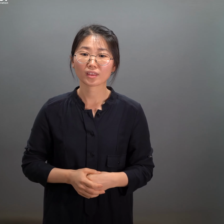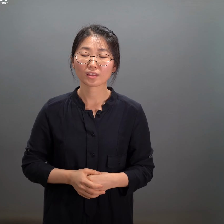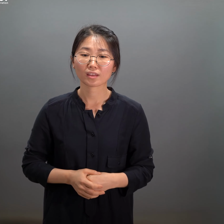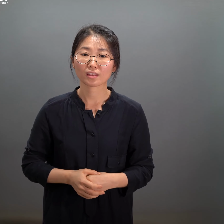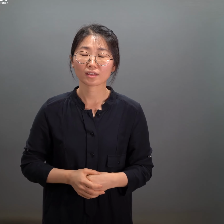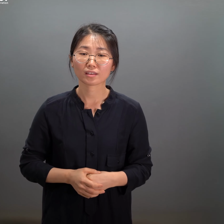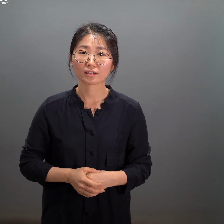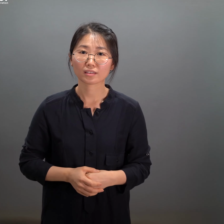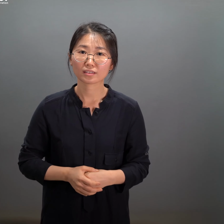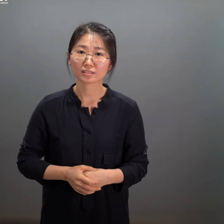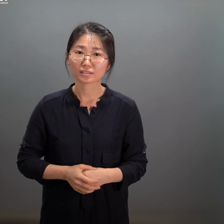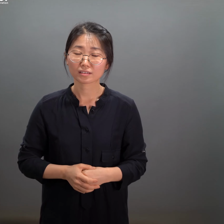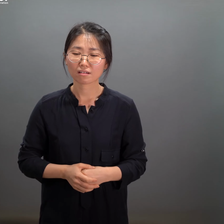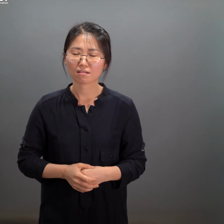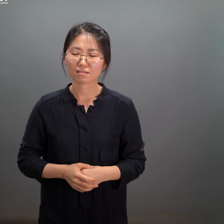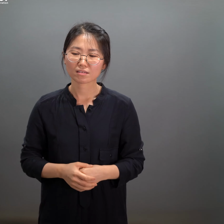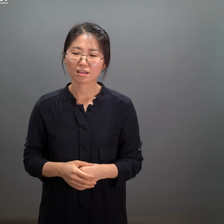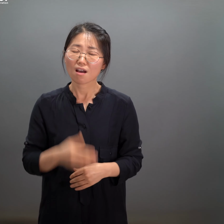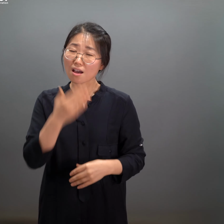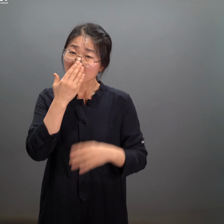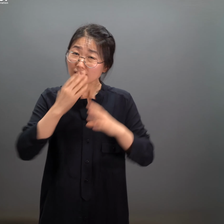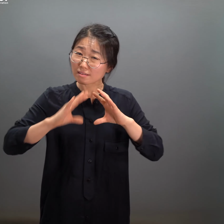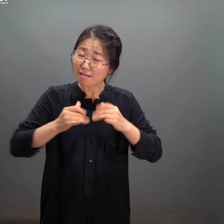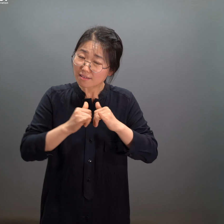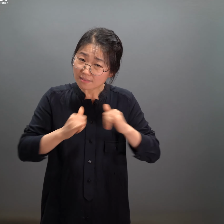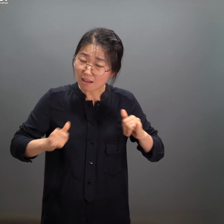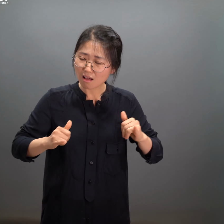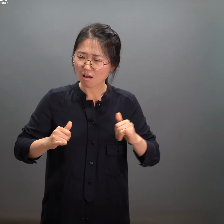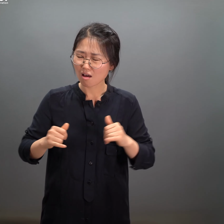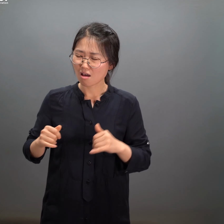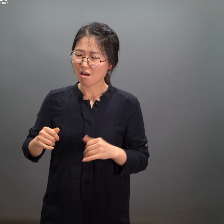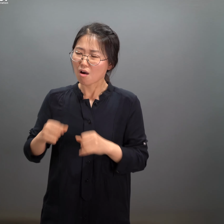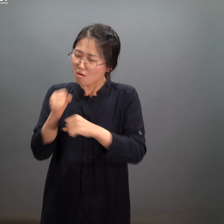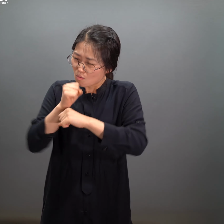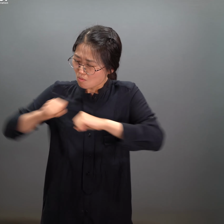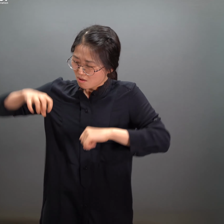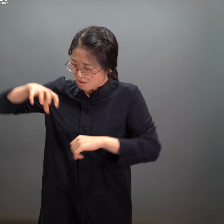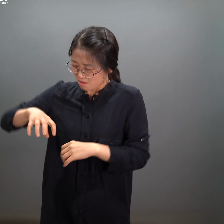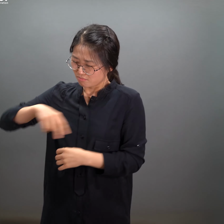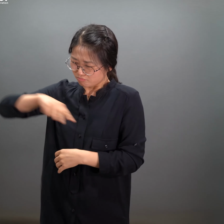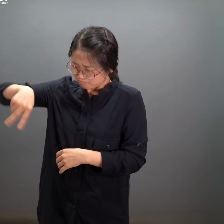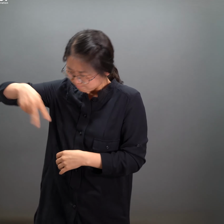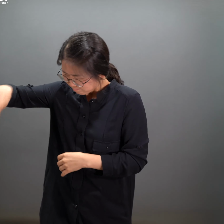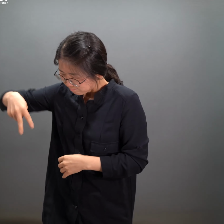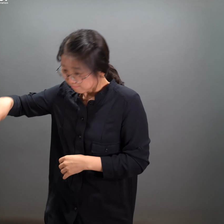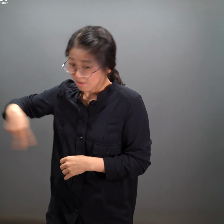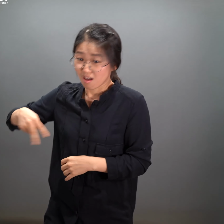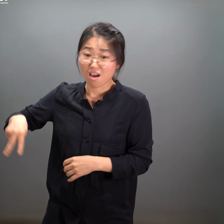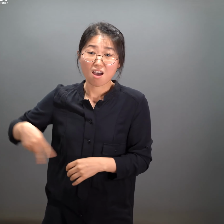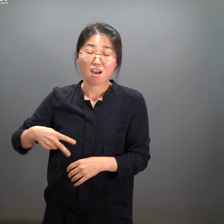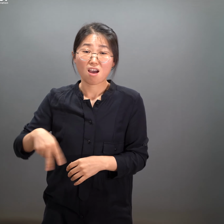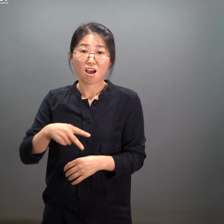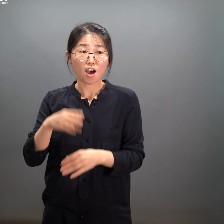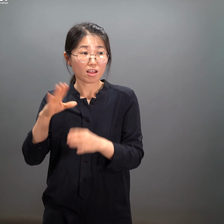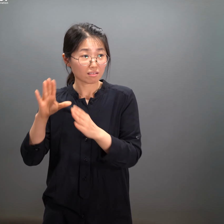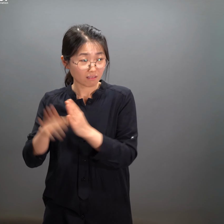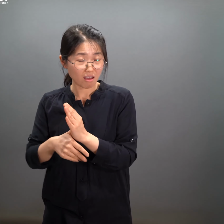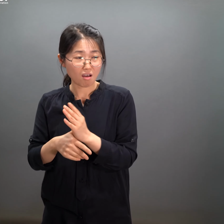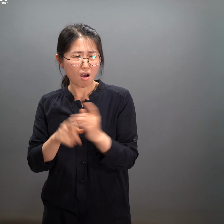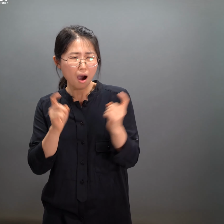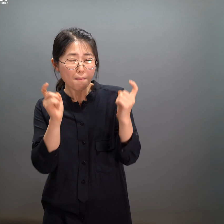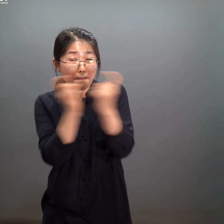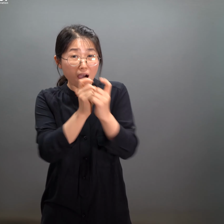들어볼까요? 광야의 생활을 하면서 안정적이지 않은 생활을 하던 출애굽한 사람들이 한 땅에